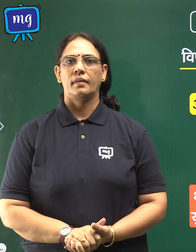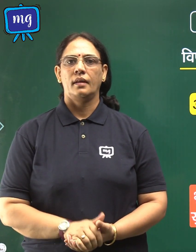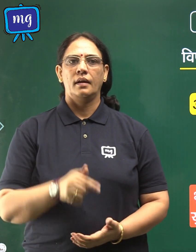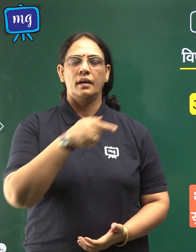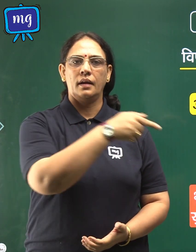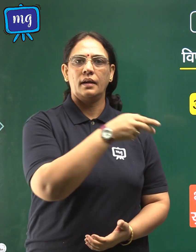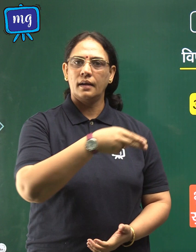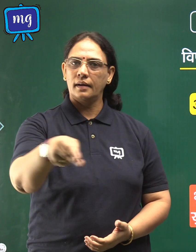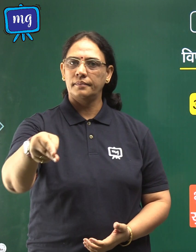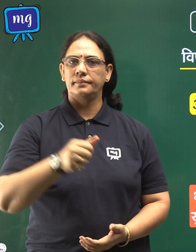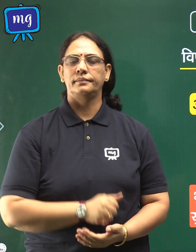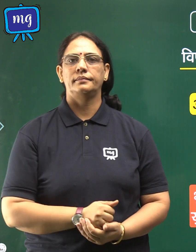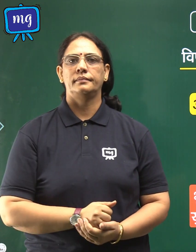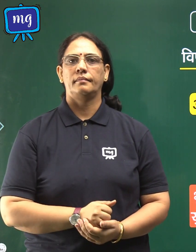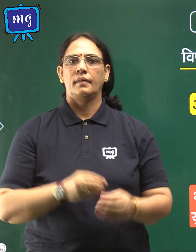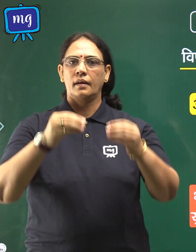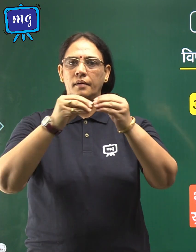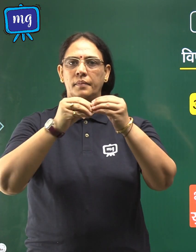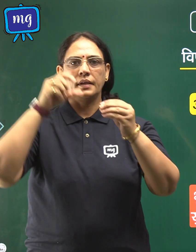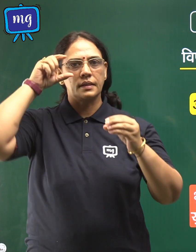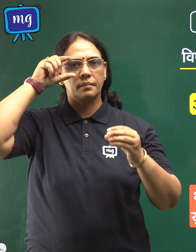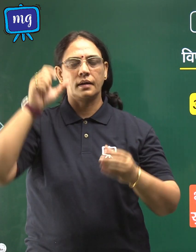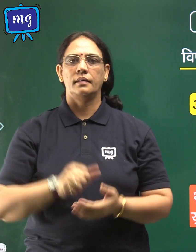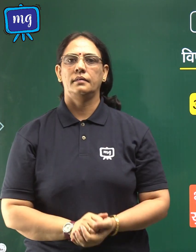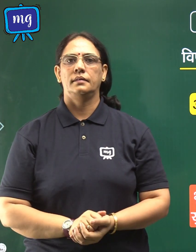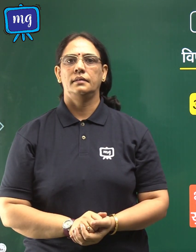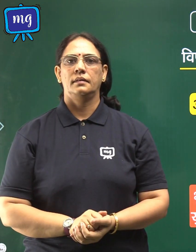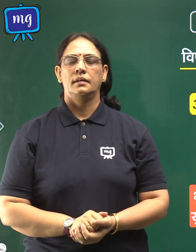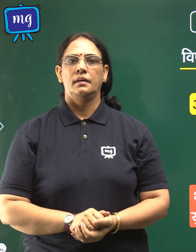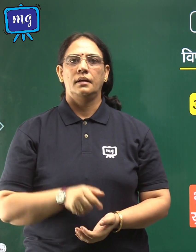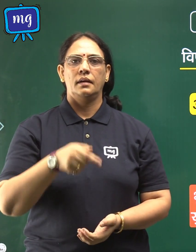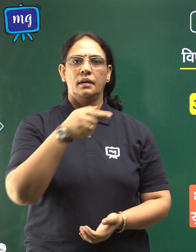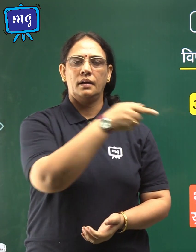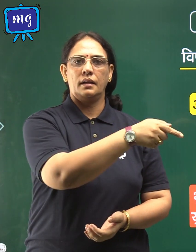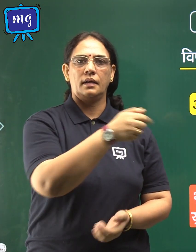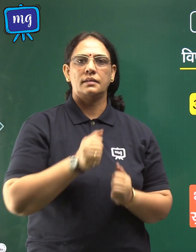मेरा नाम अवनीश शर्मा, मेरे साथ